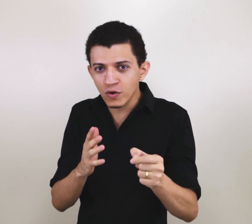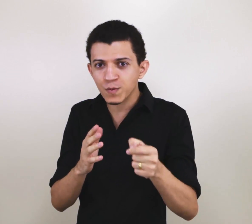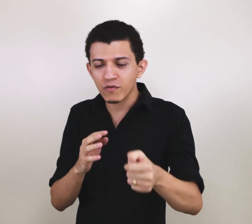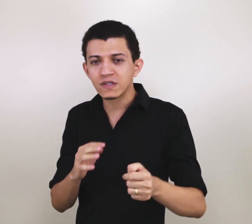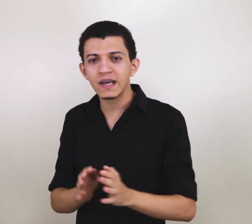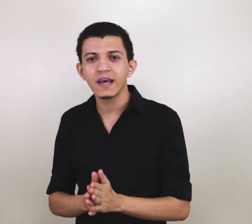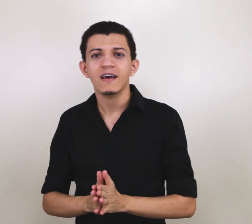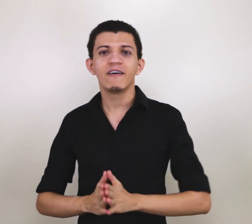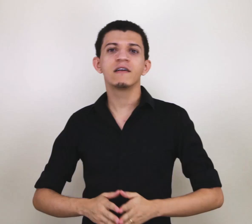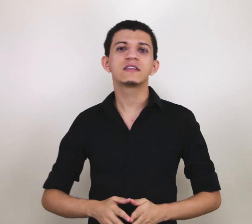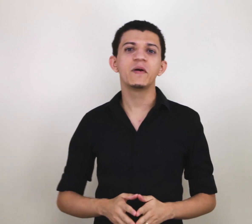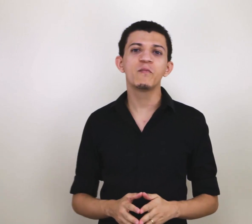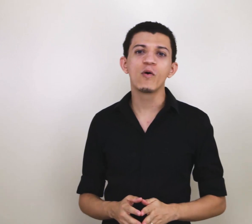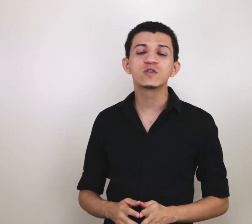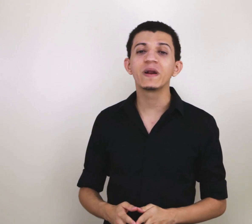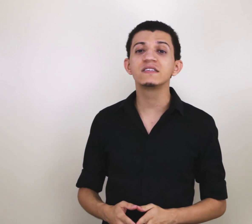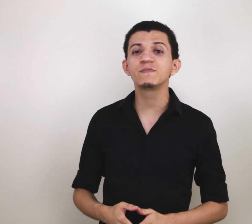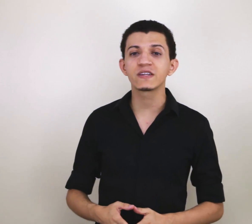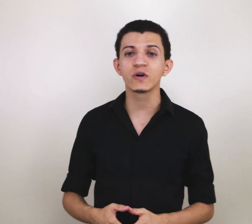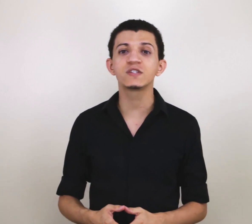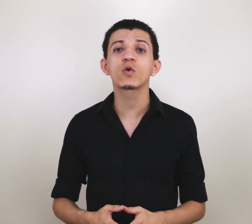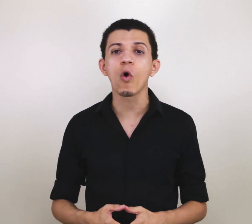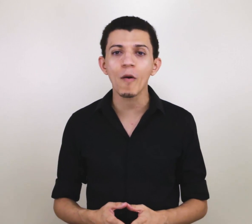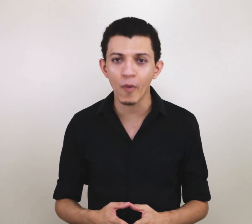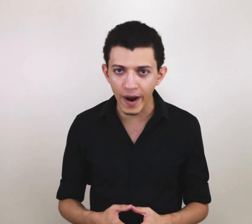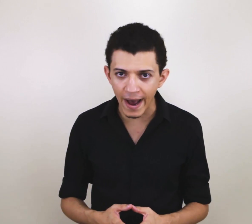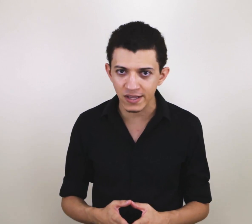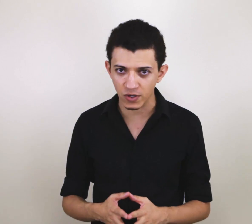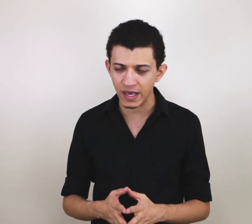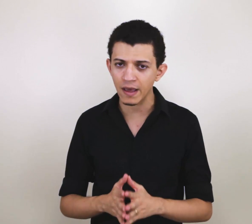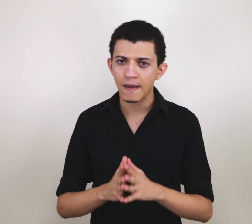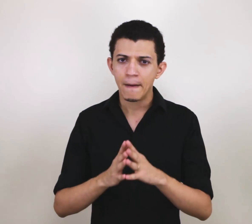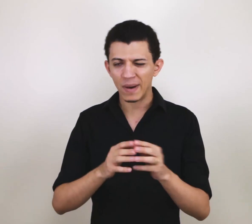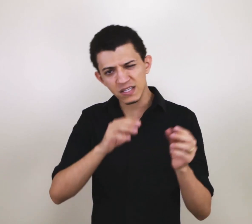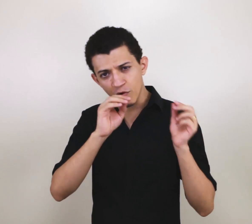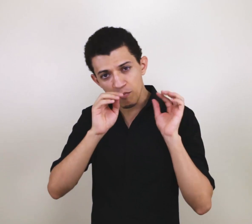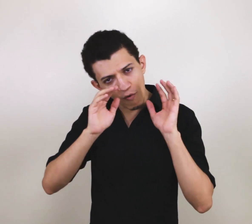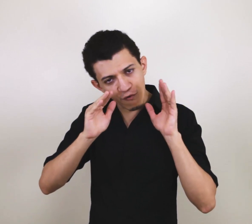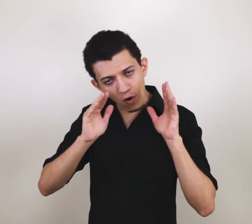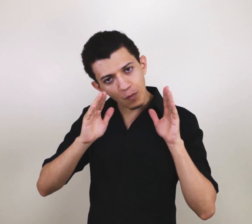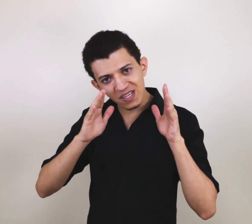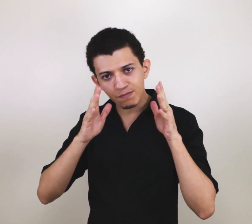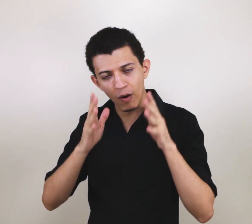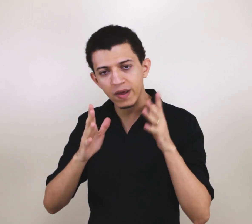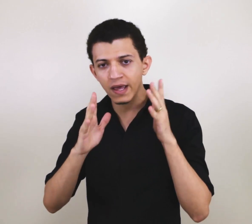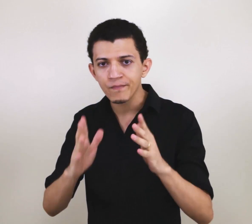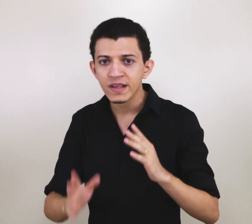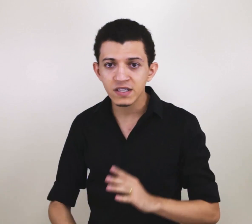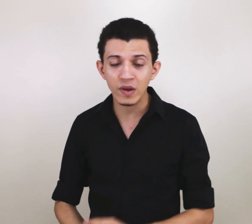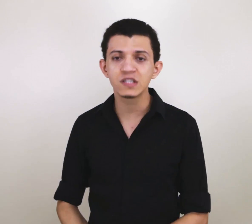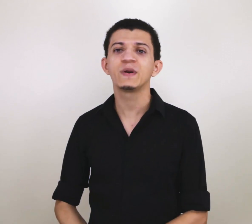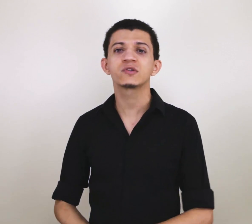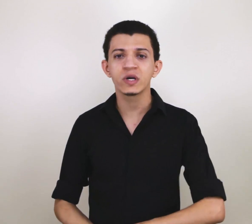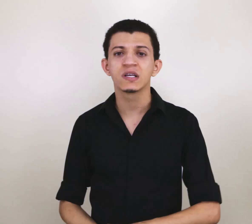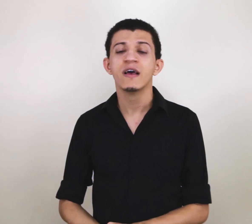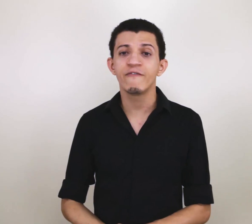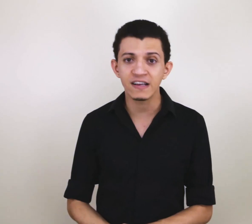para você, falando também um pouco sobre as expressões corporais, ok? Mas meu foco principal aqui são as expressões